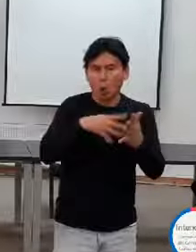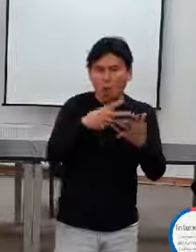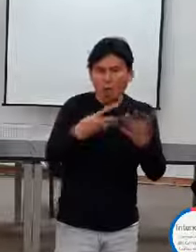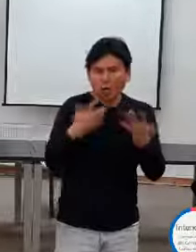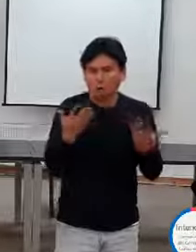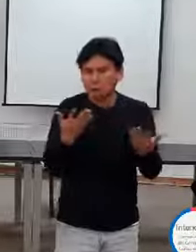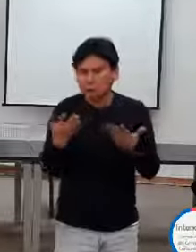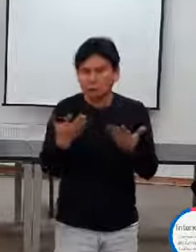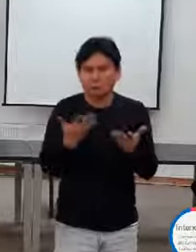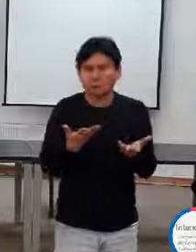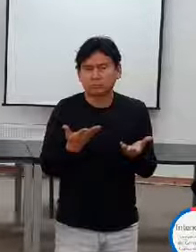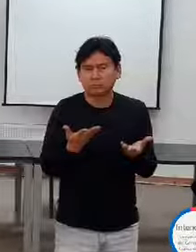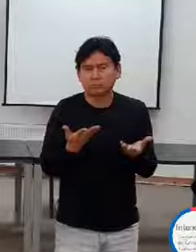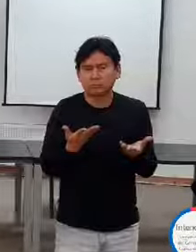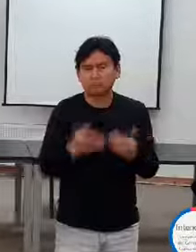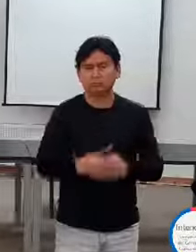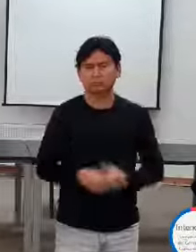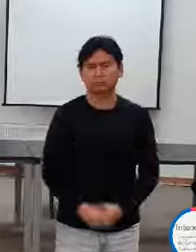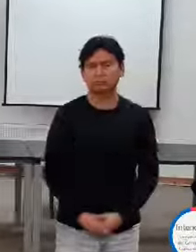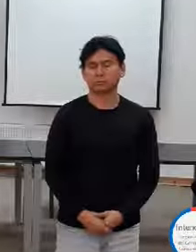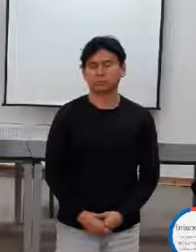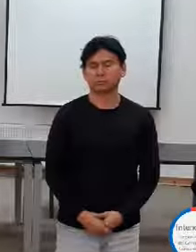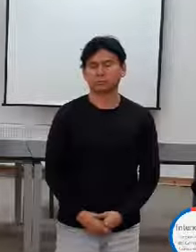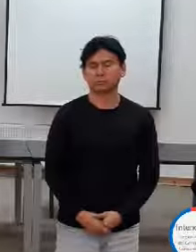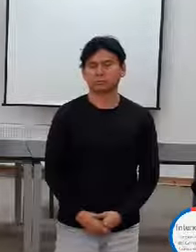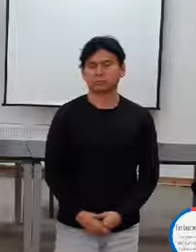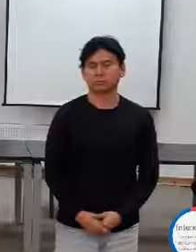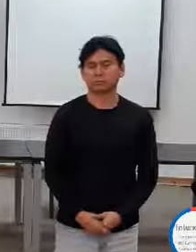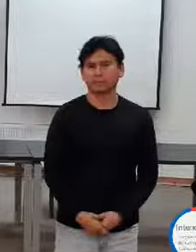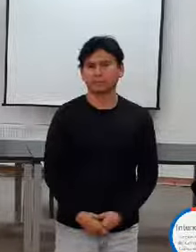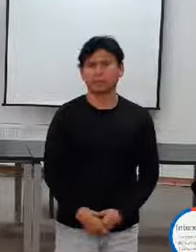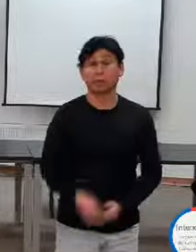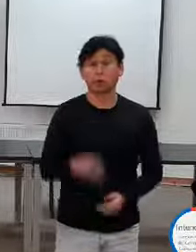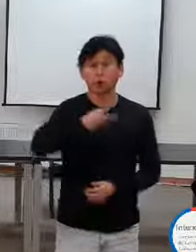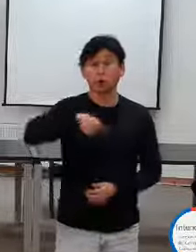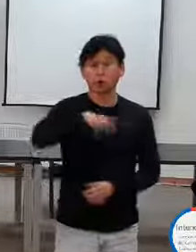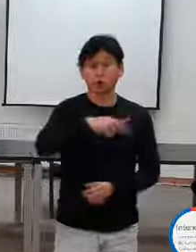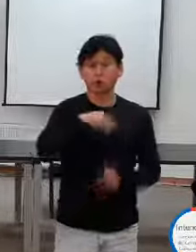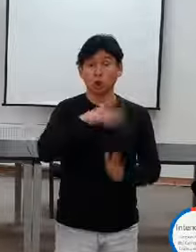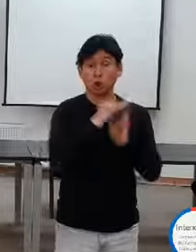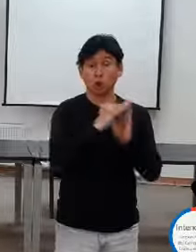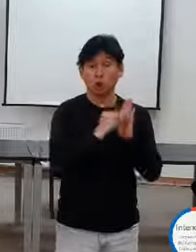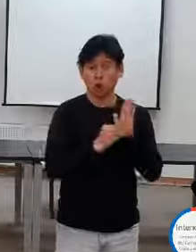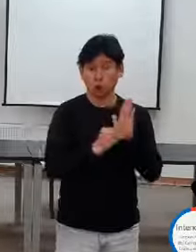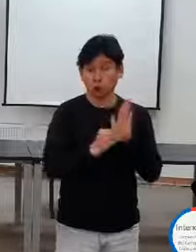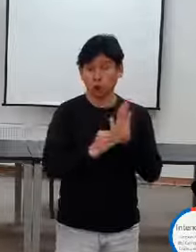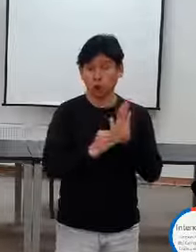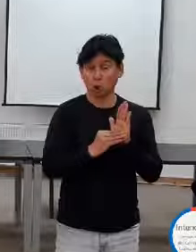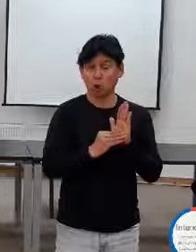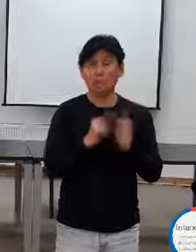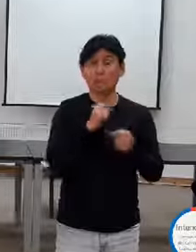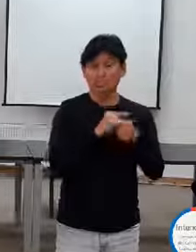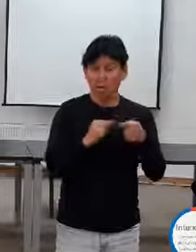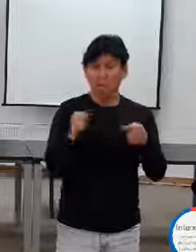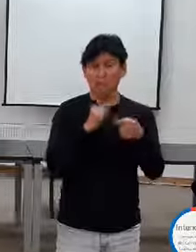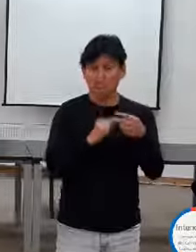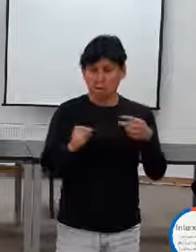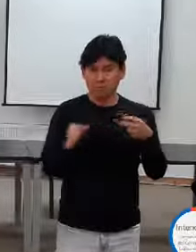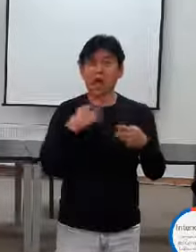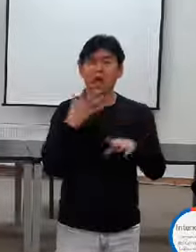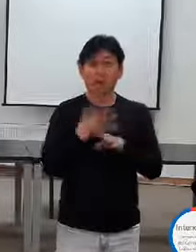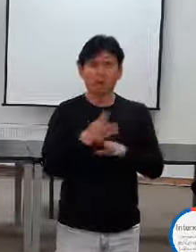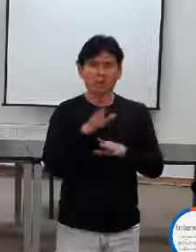van a hacer eso y que claramente no pueden ir a claro nosotros como protocolo interno semanalmente tenemos un programa